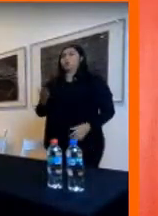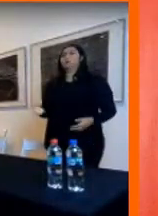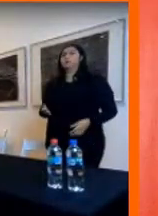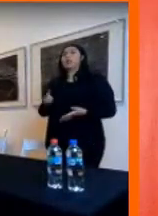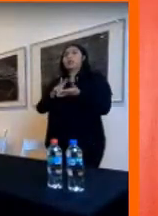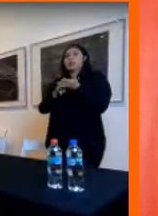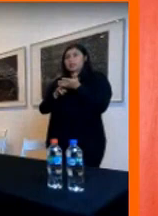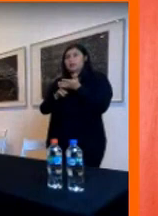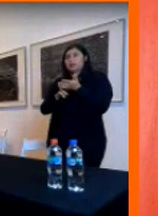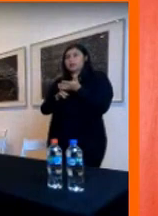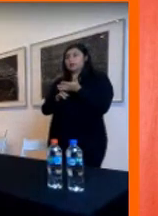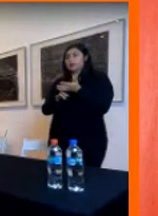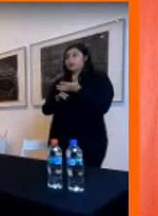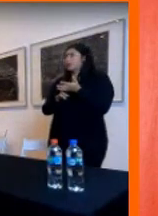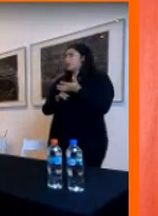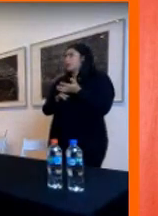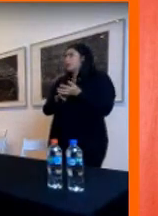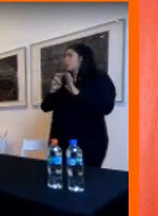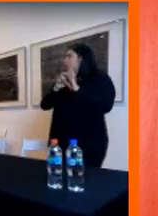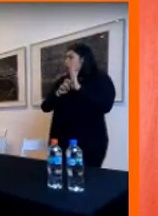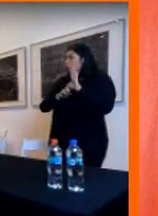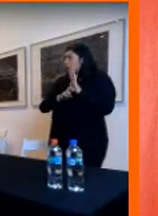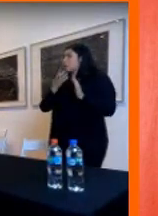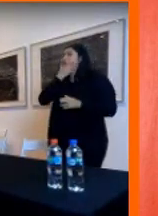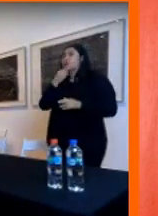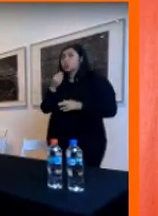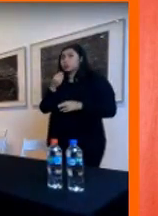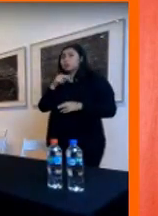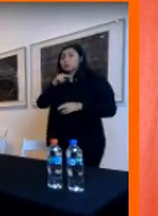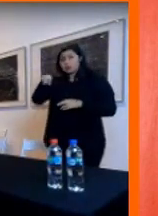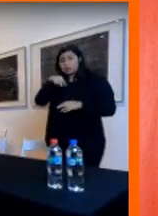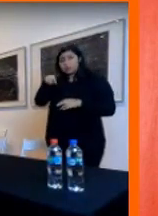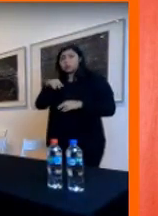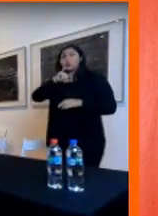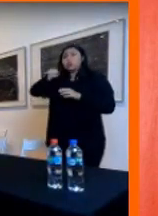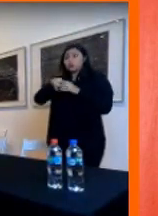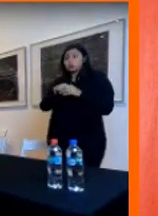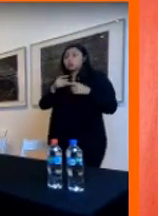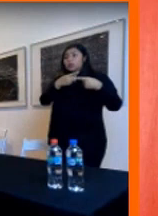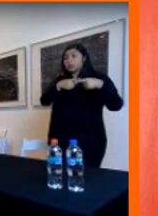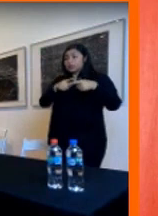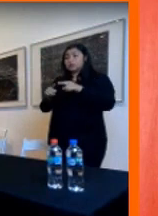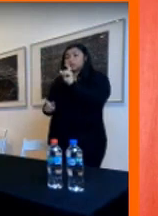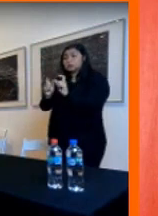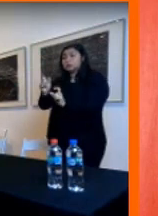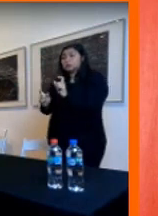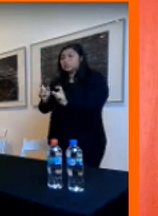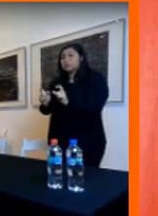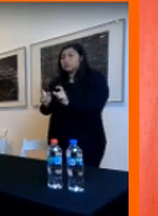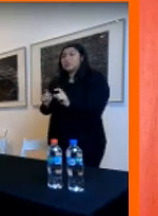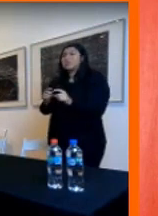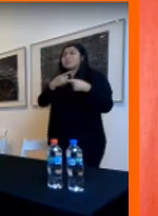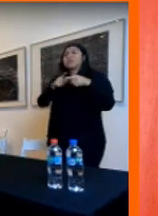muy bonito. Como decía Javier, para nosotros la inclusión, la diversidad, contempla muchas aristas.